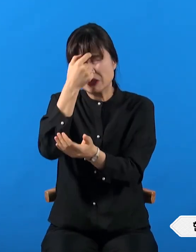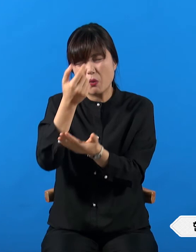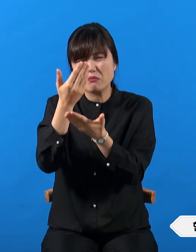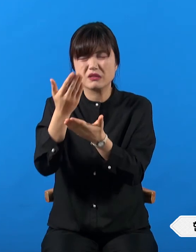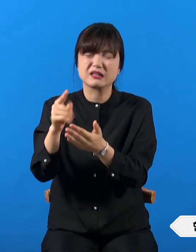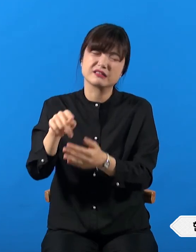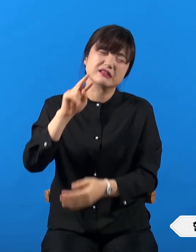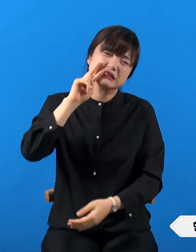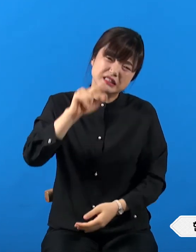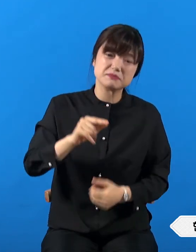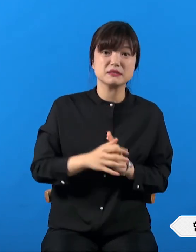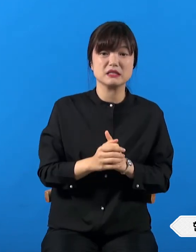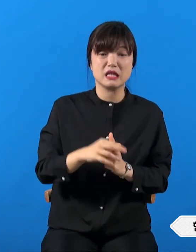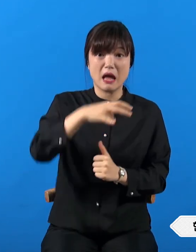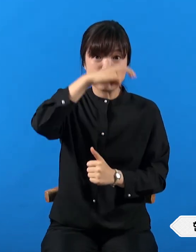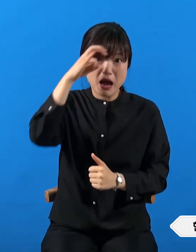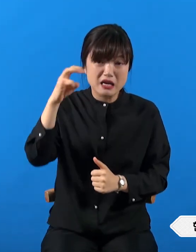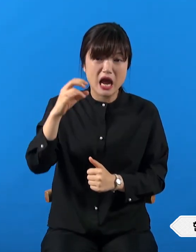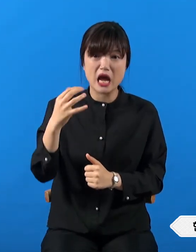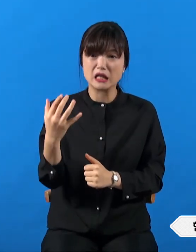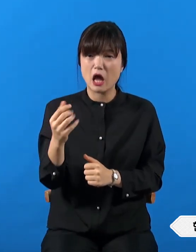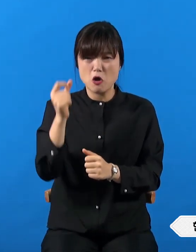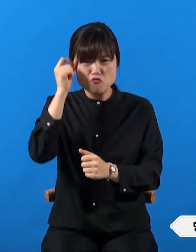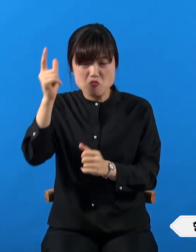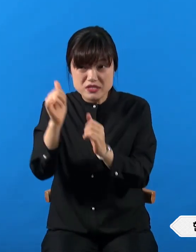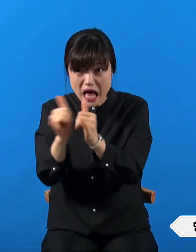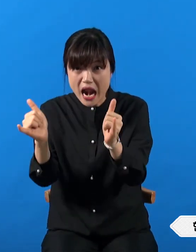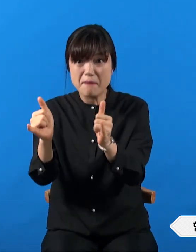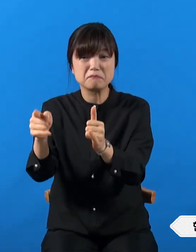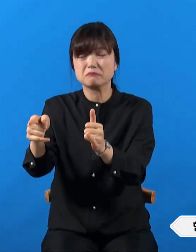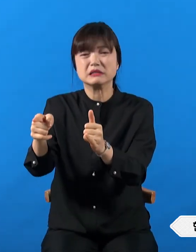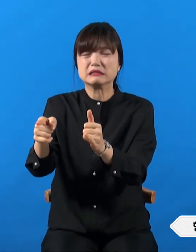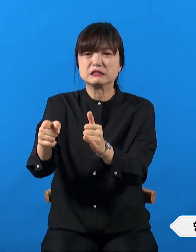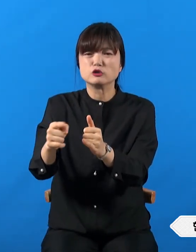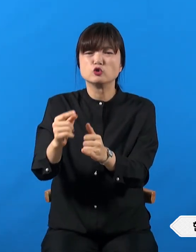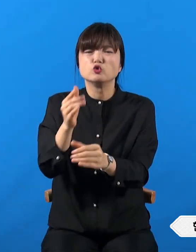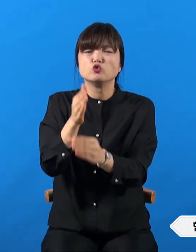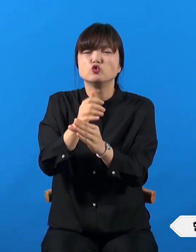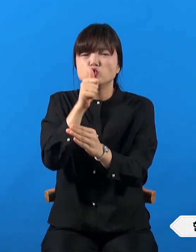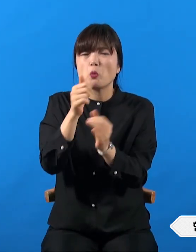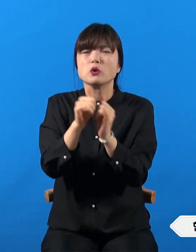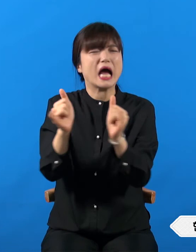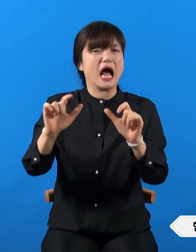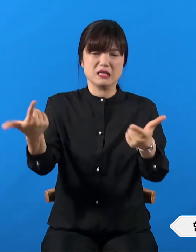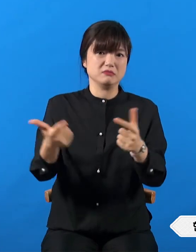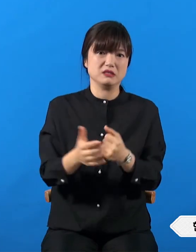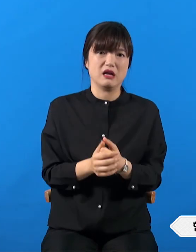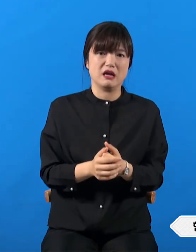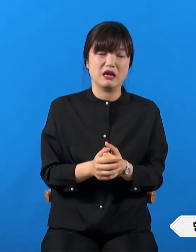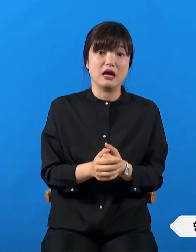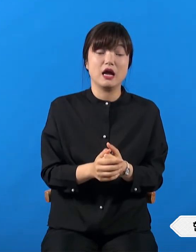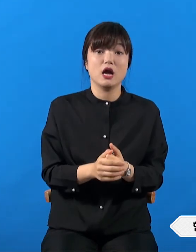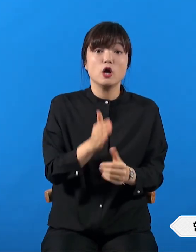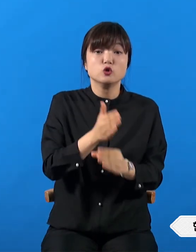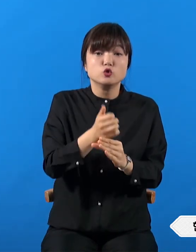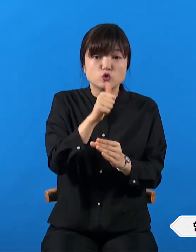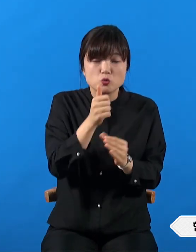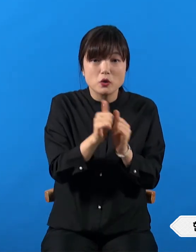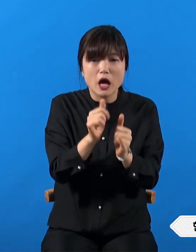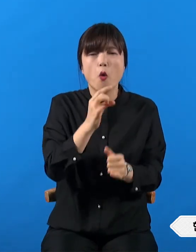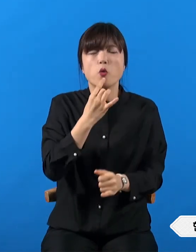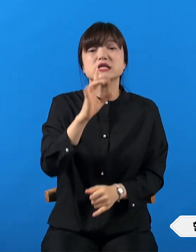잘못되었습니다. 마리아나 성인들은 중보자가 아닙니다. 중보자는 오직 예수 그리스도